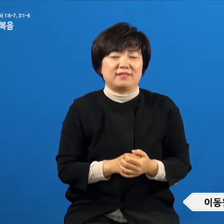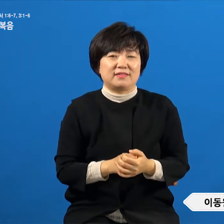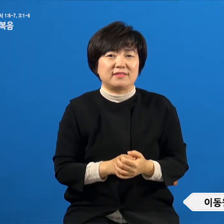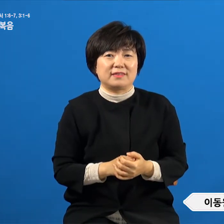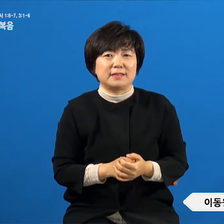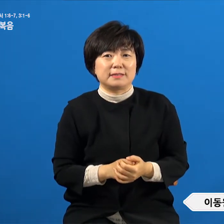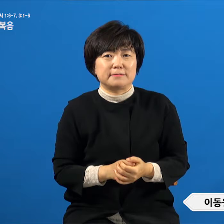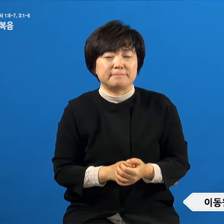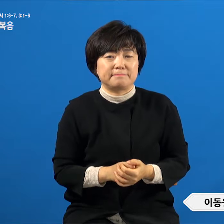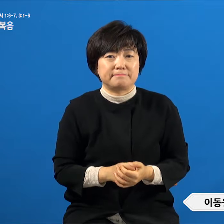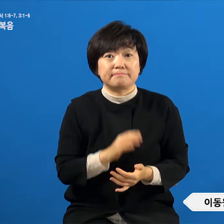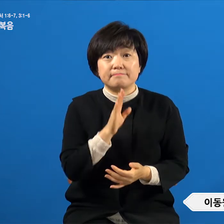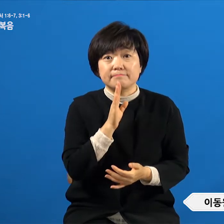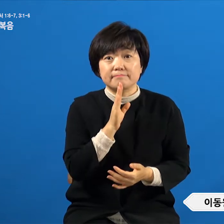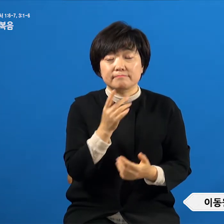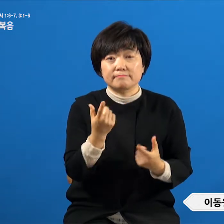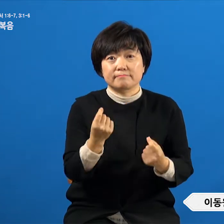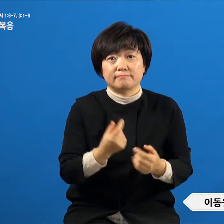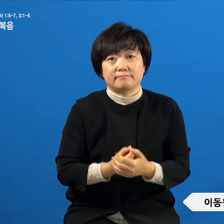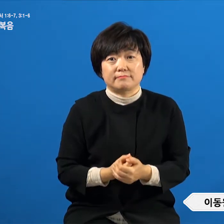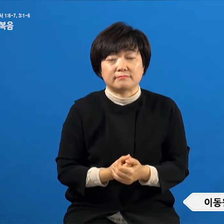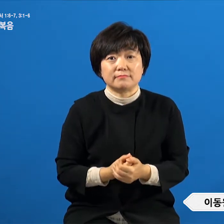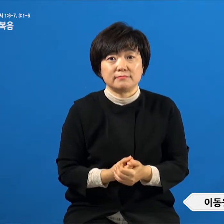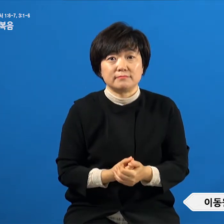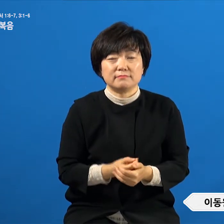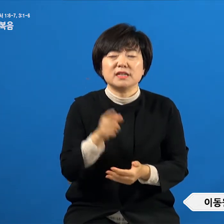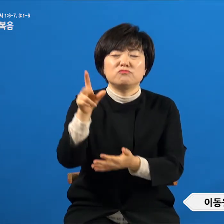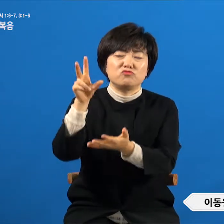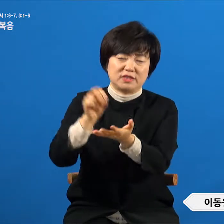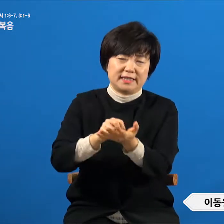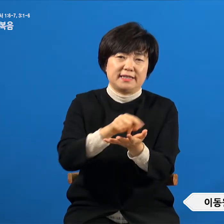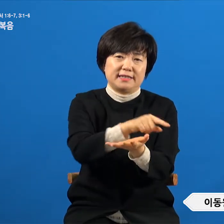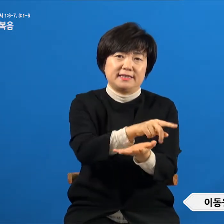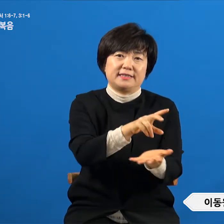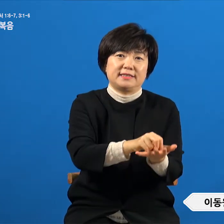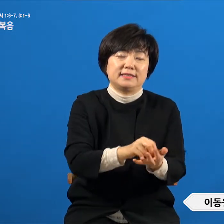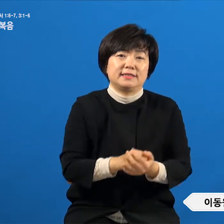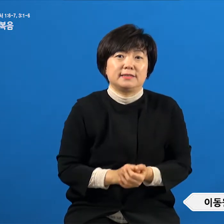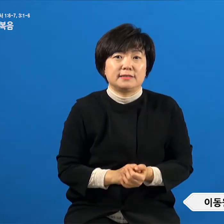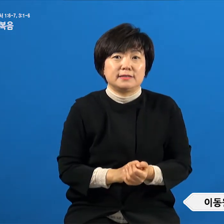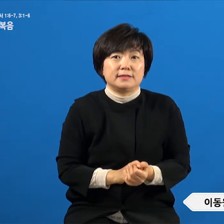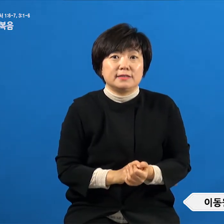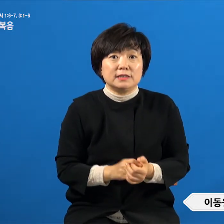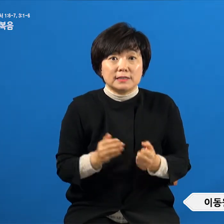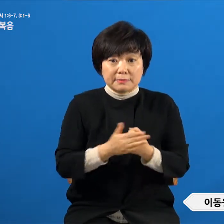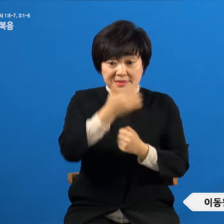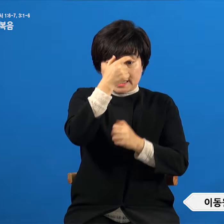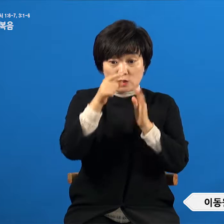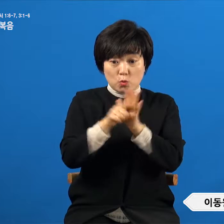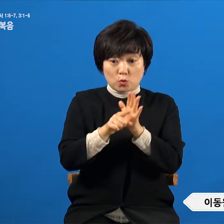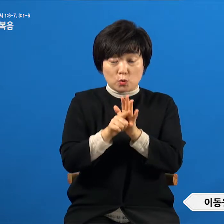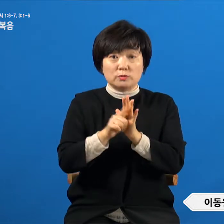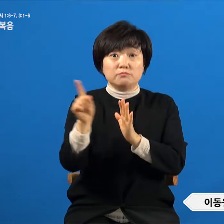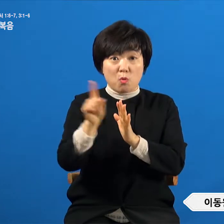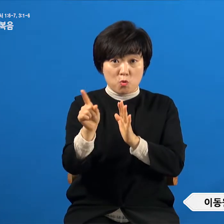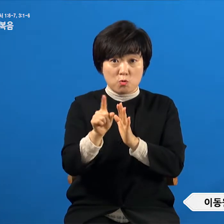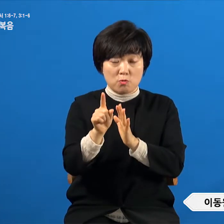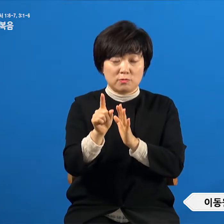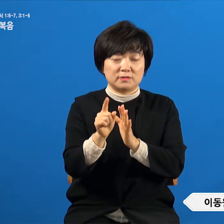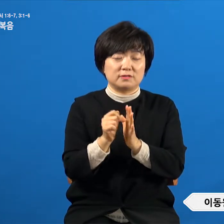것이다. 네. 이게 바로 문제인 것입니다. 그래서 기독교는